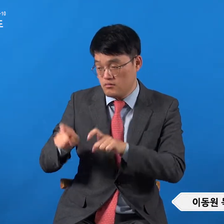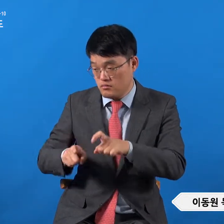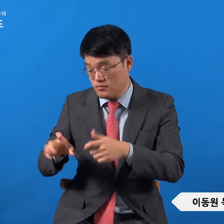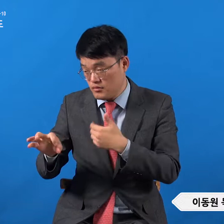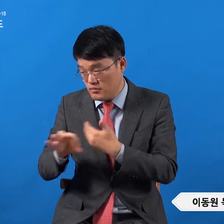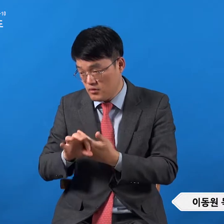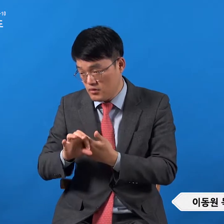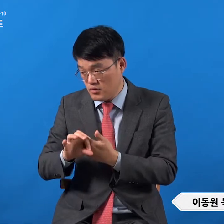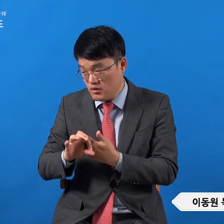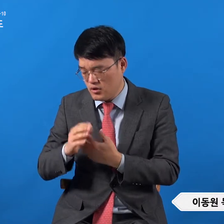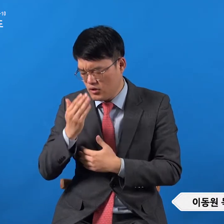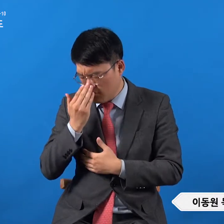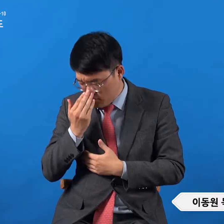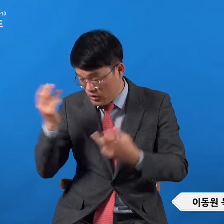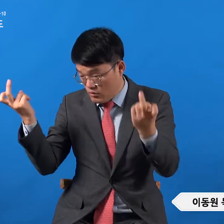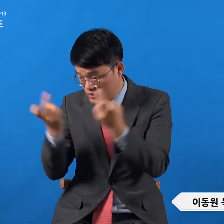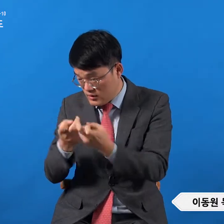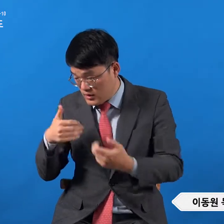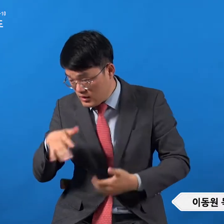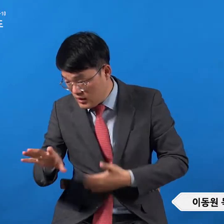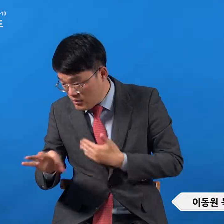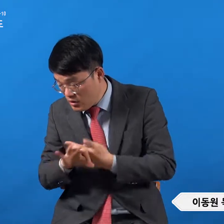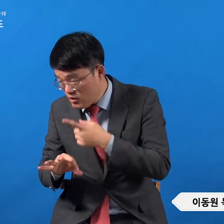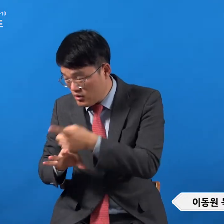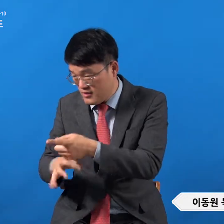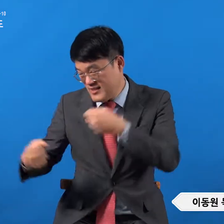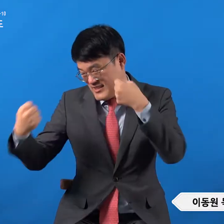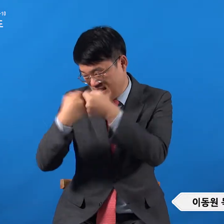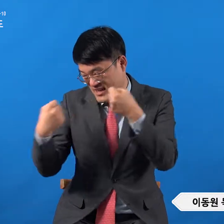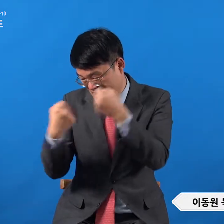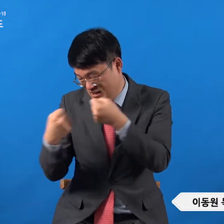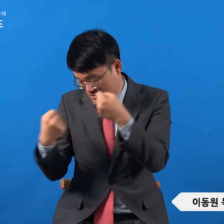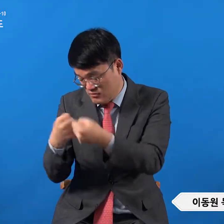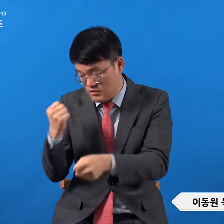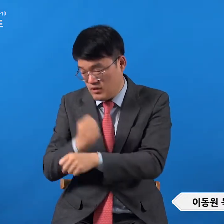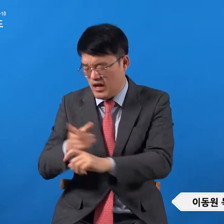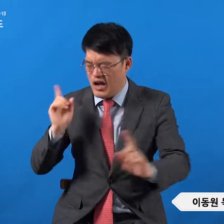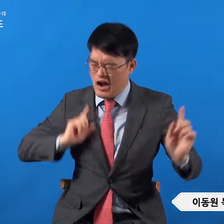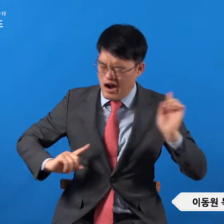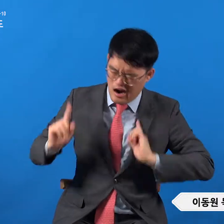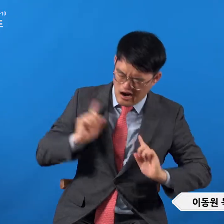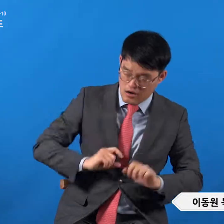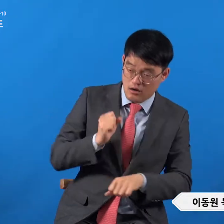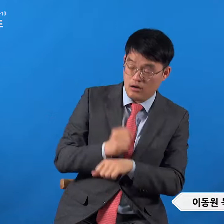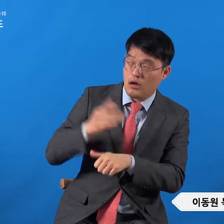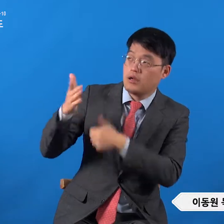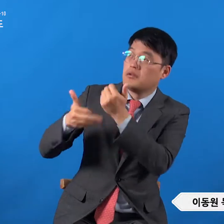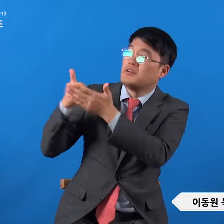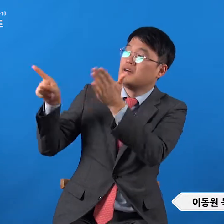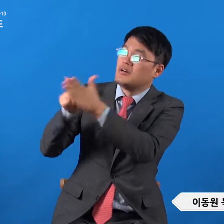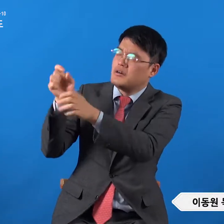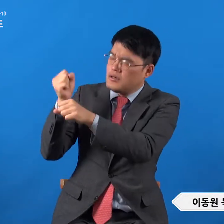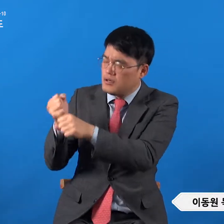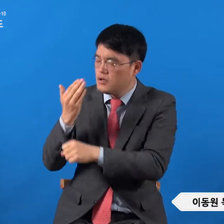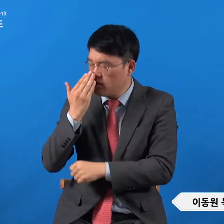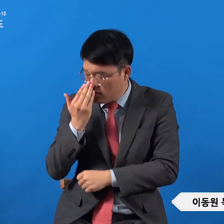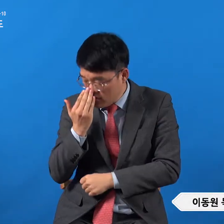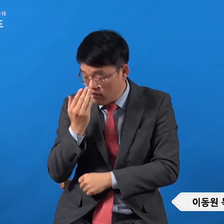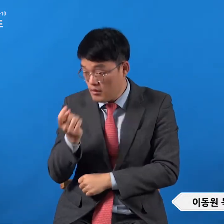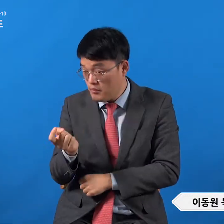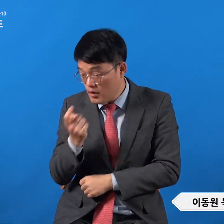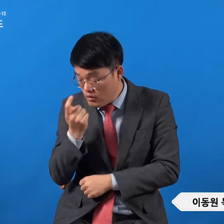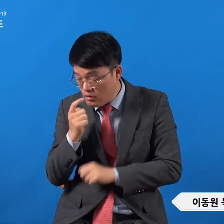됩니다. 상처를 입으며 그는 거기서 하나님을 의존하는 겸손을 배우고 가까스로 이